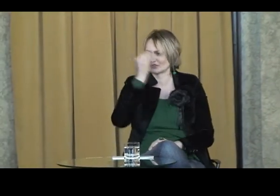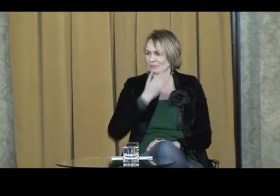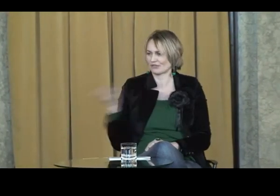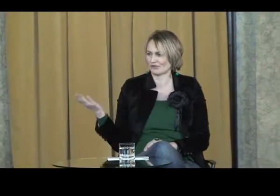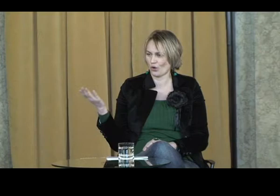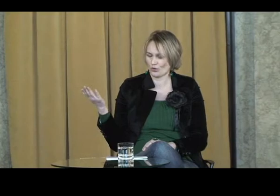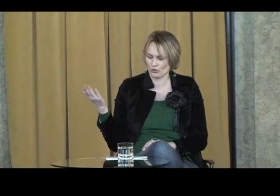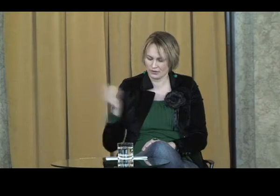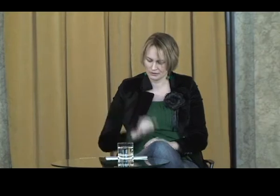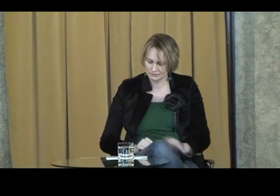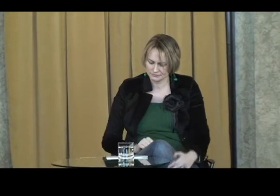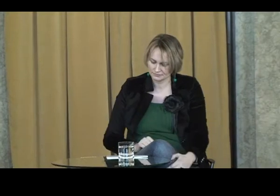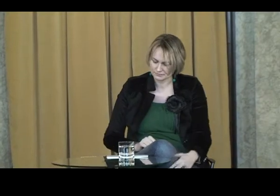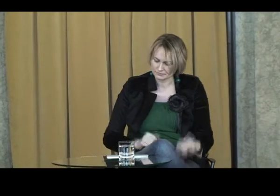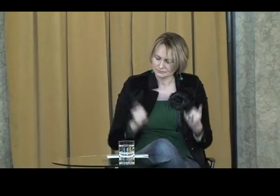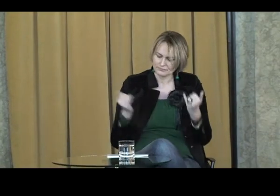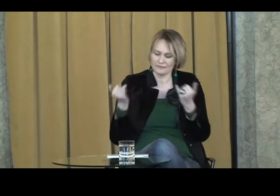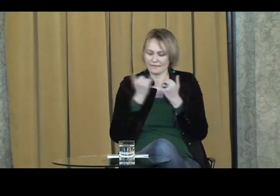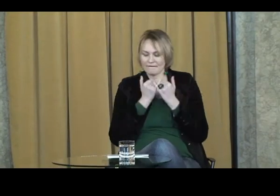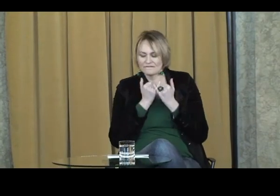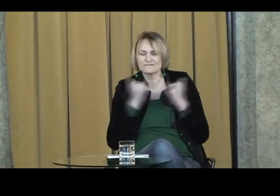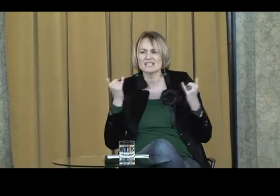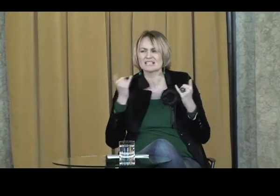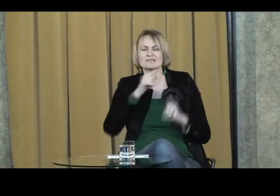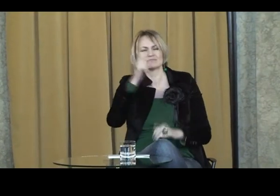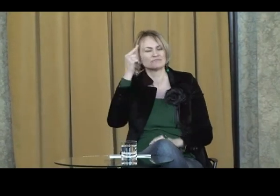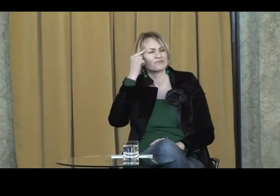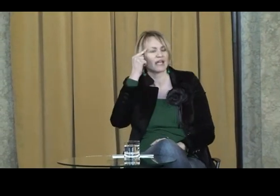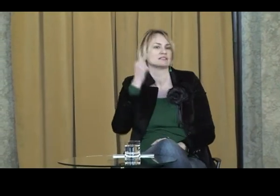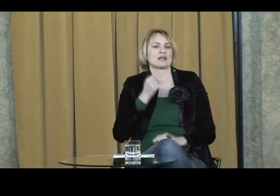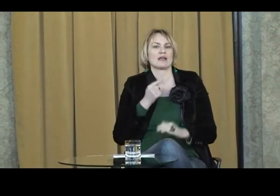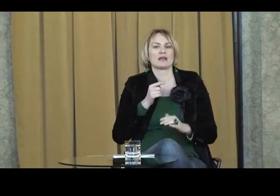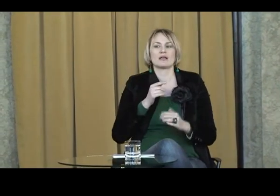Wunsch, einen politischen Aschermittwoch der anderen Sorte zu machen.